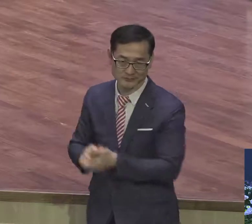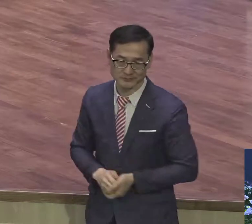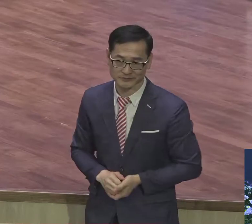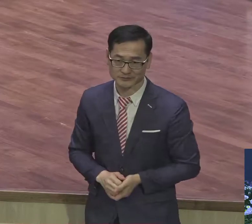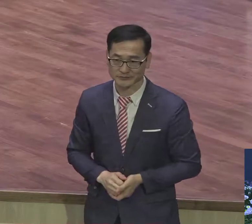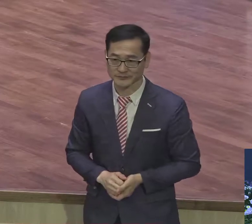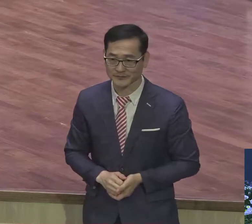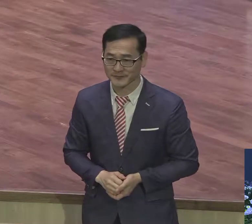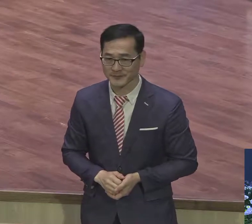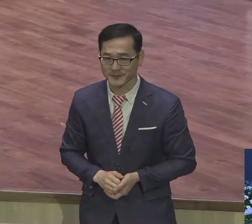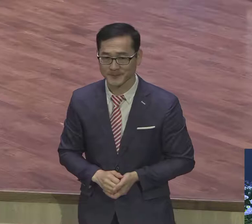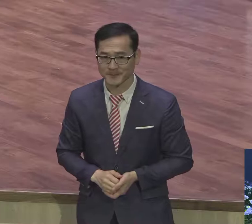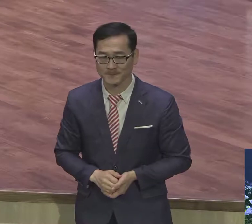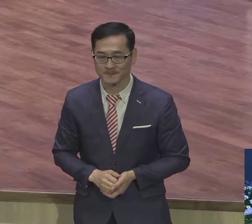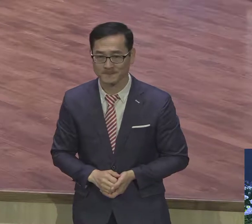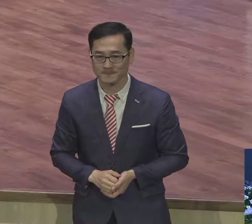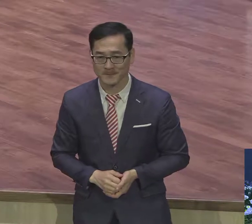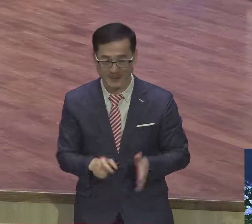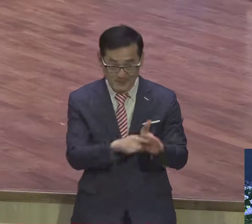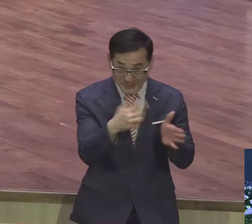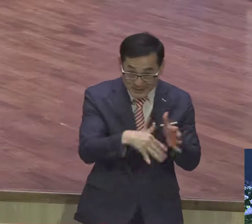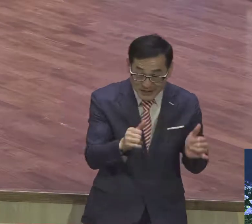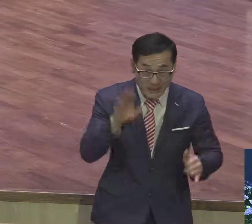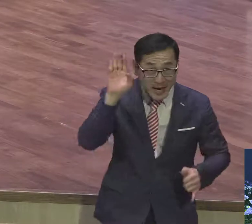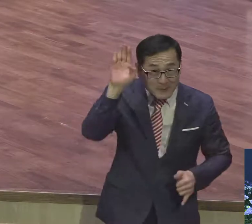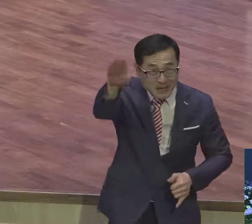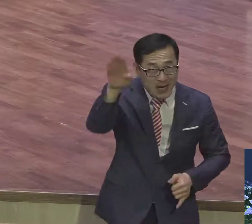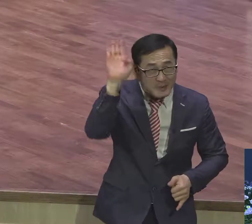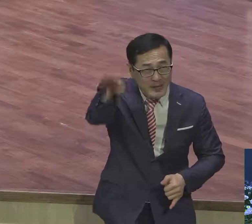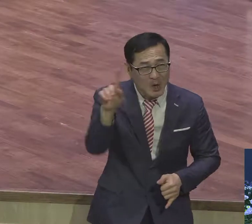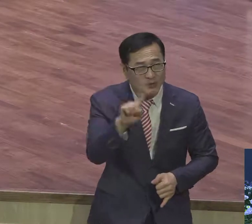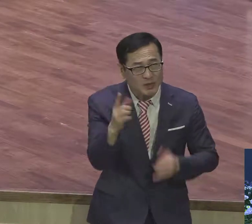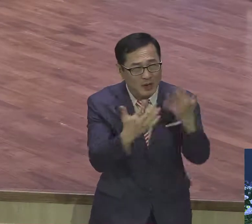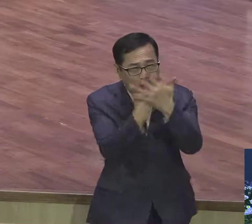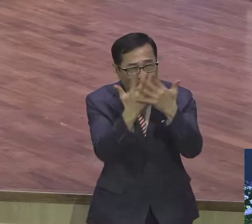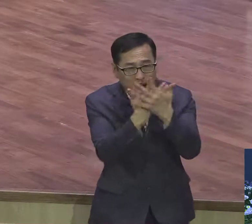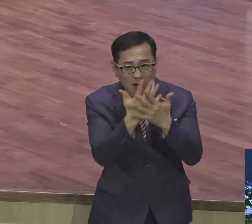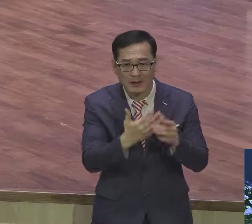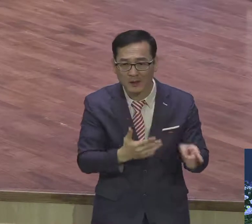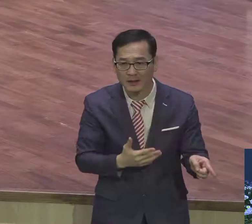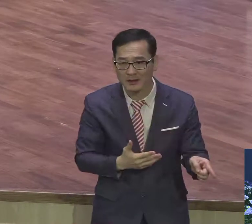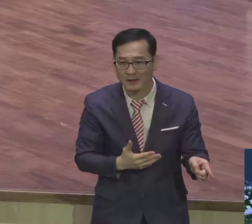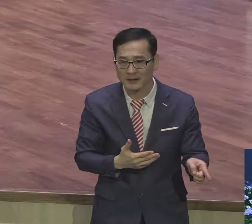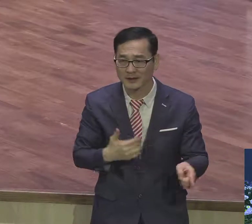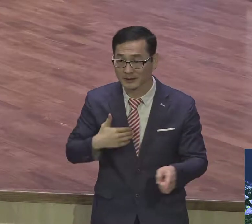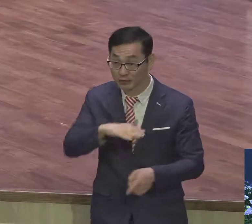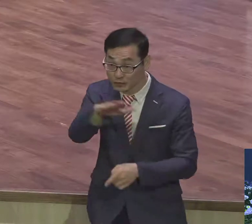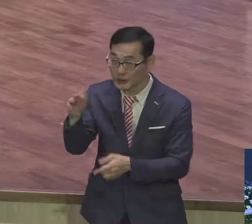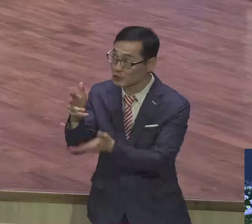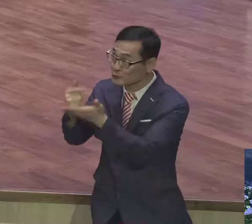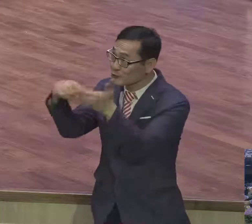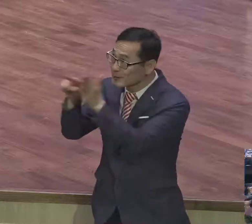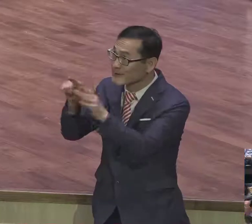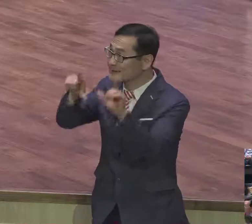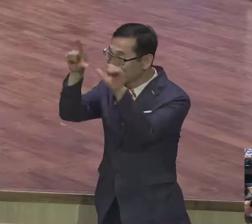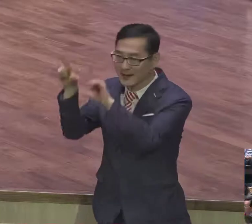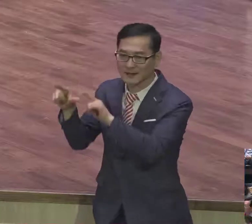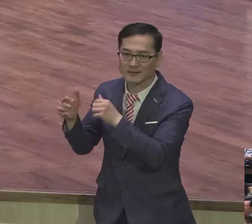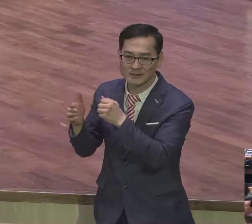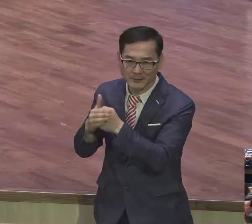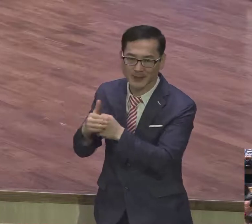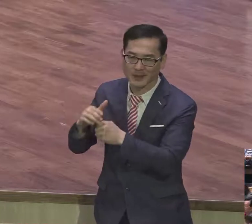계산이요. 불신자들이 사는 모습이라고 우리는요 주를 위해 사는 존재라고요.